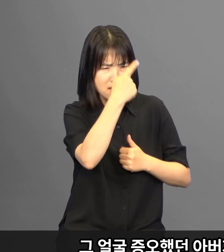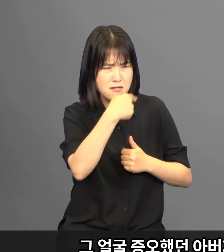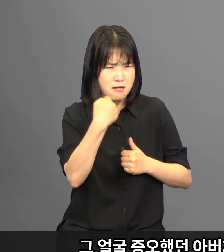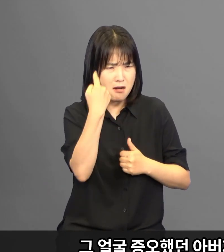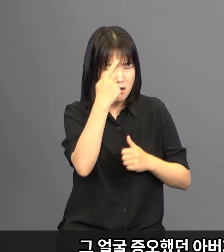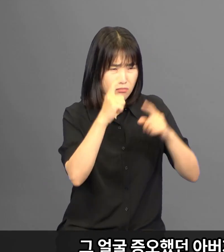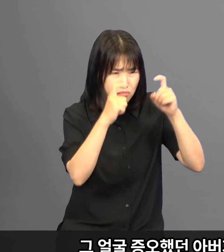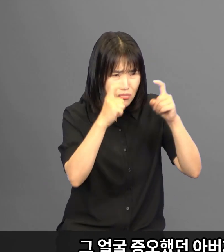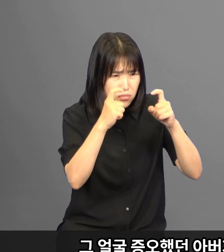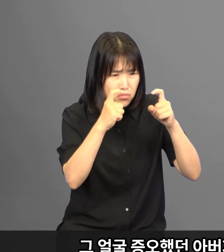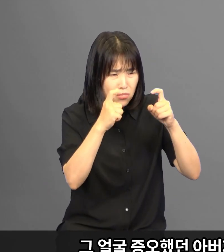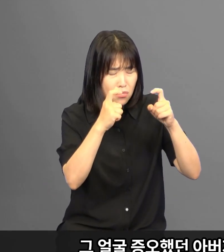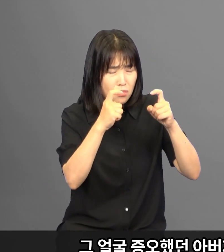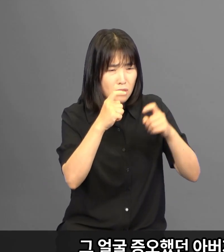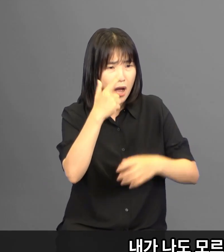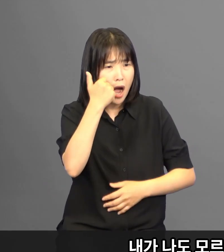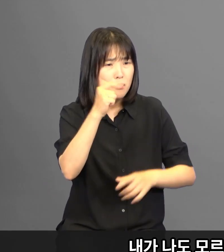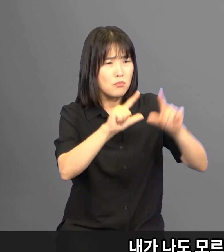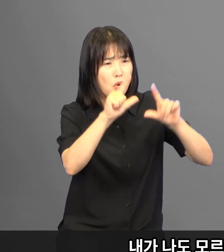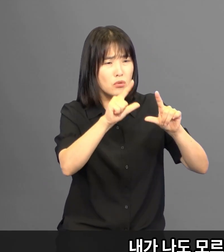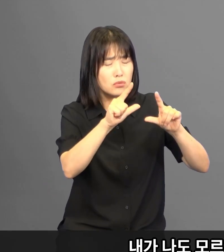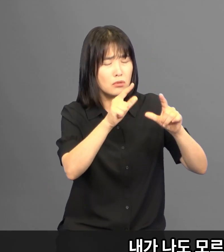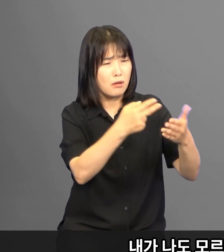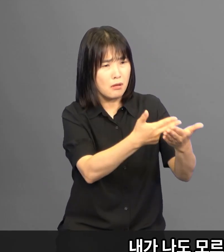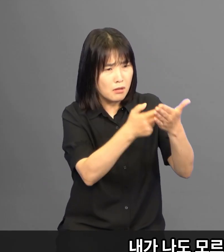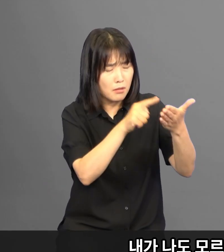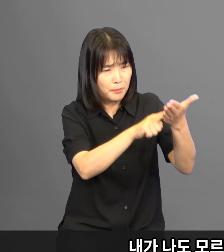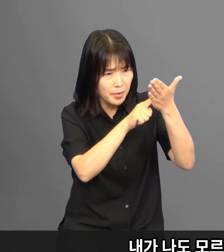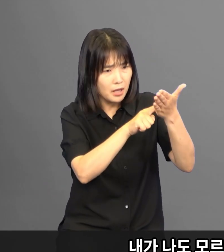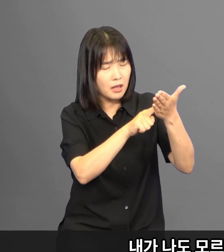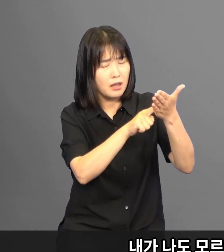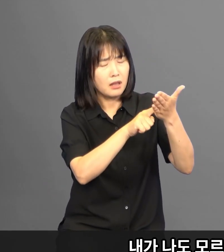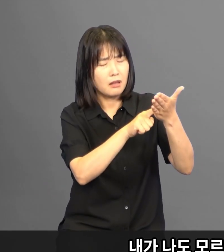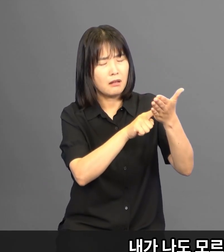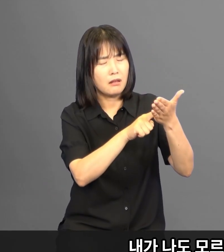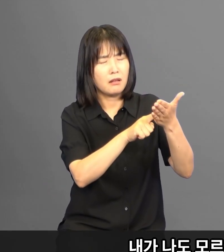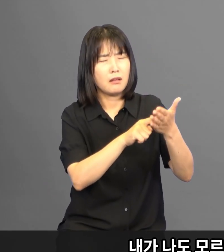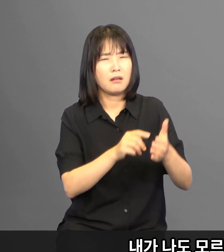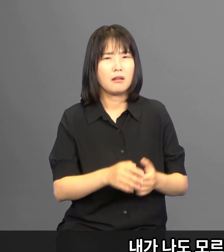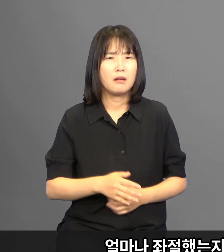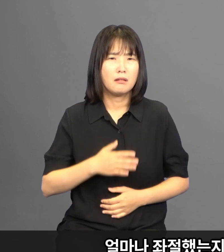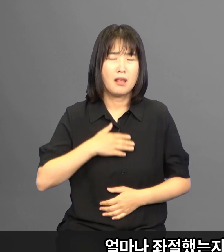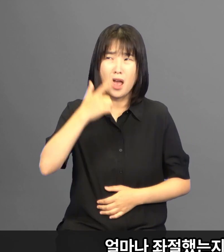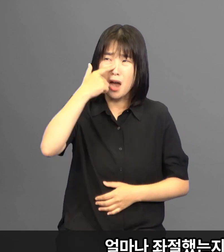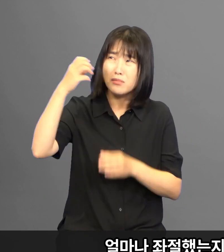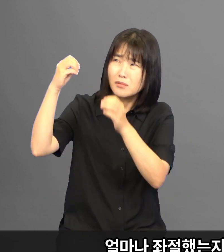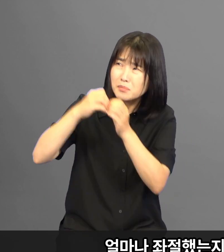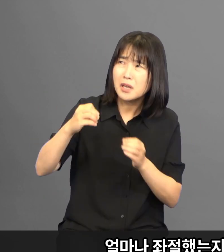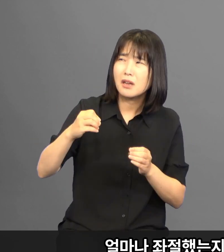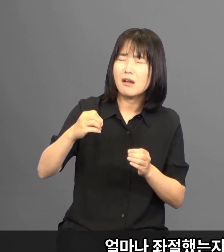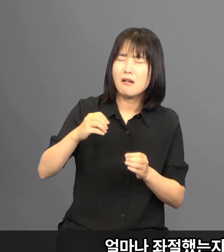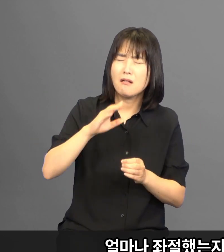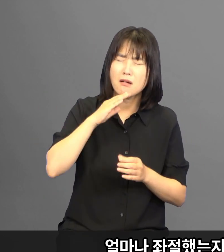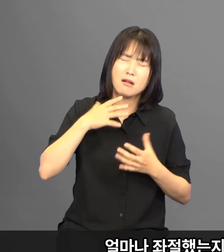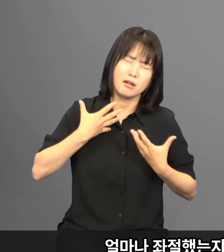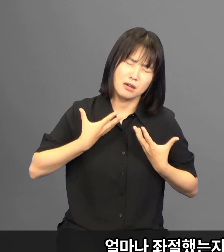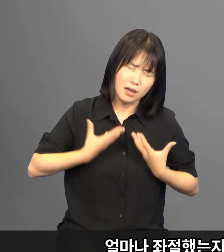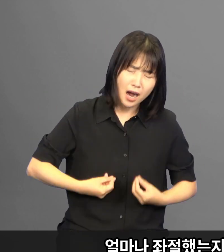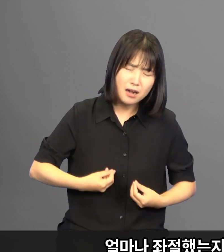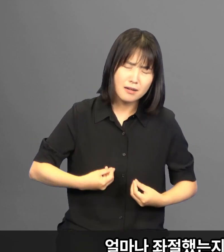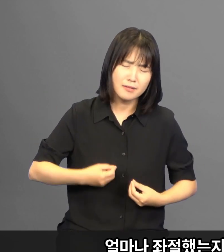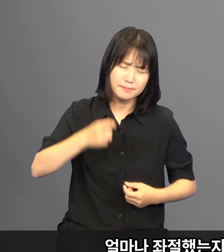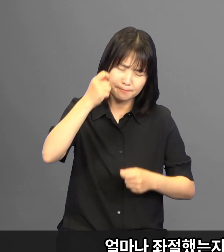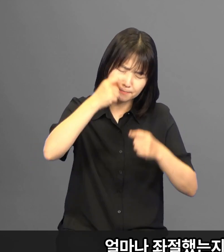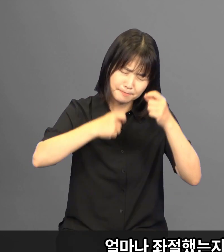증오했던 아버지의 모습이 왜 거기에 있는지, 나도 모르게 아버지를 닮았구나. 얼마나 좌절했는지 그가